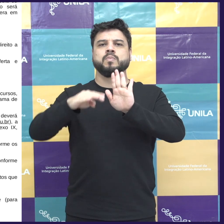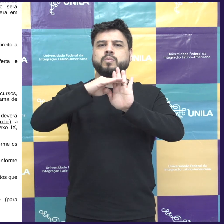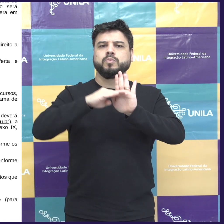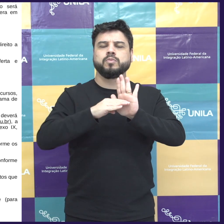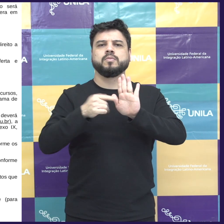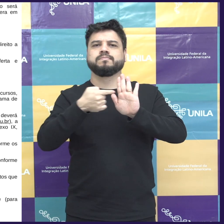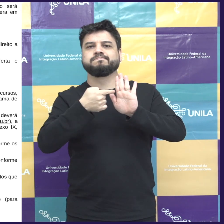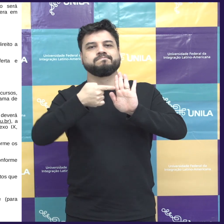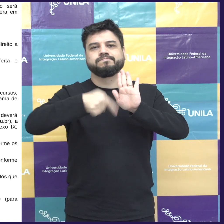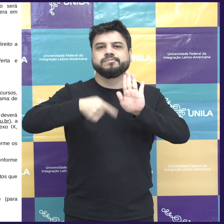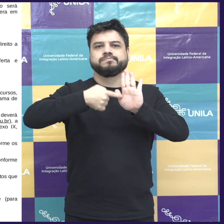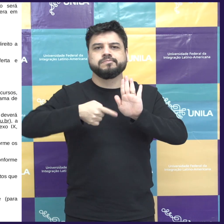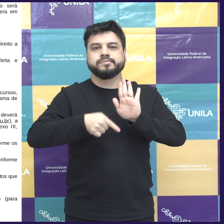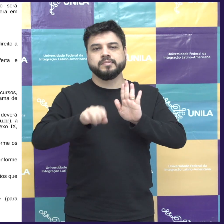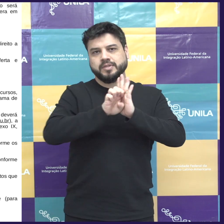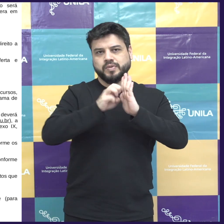seleção.